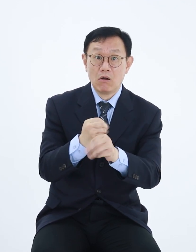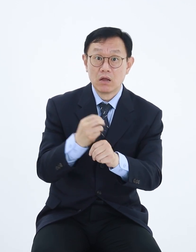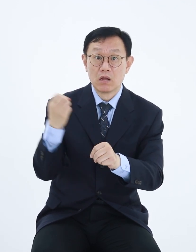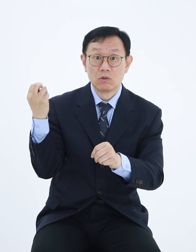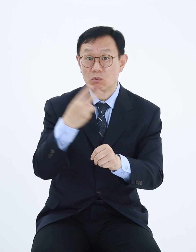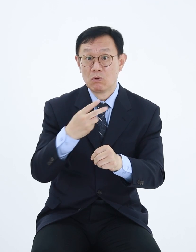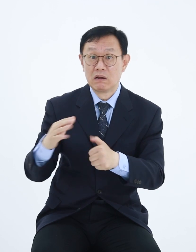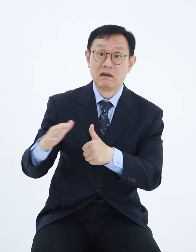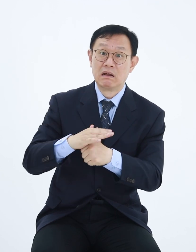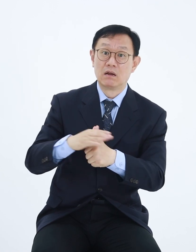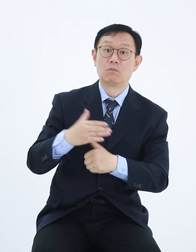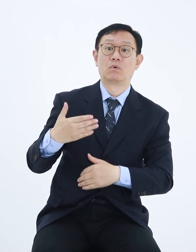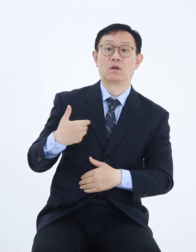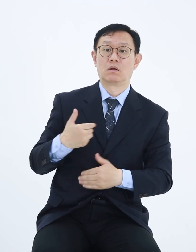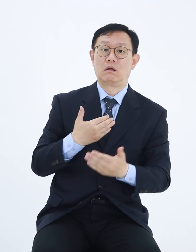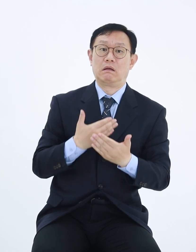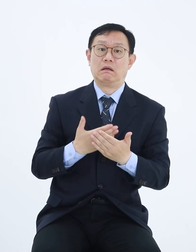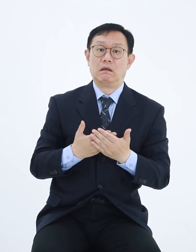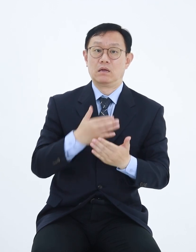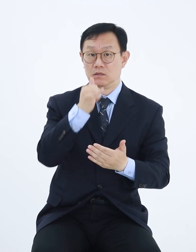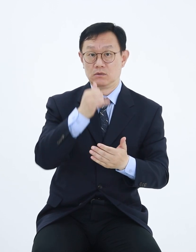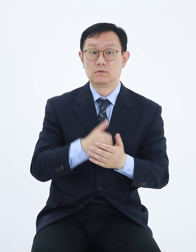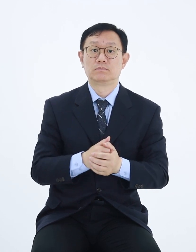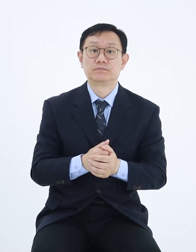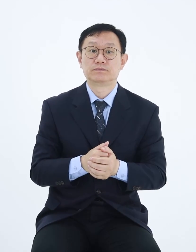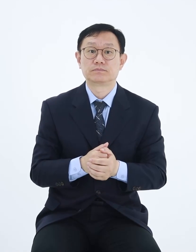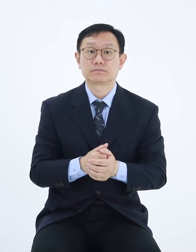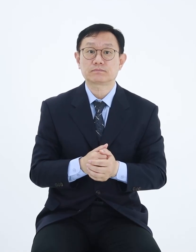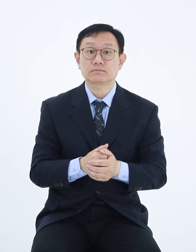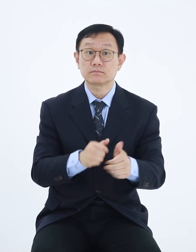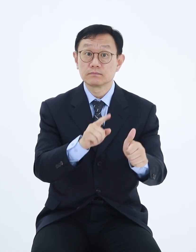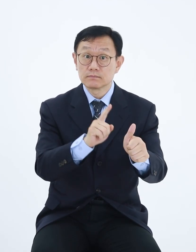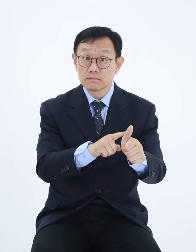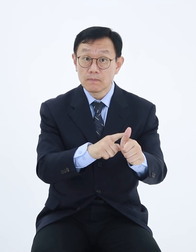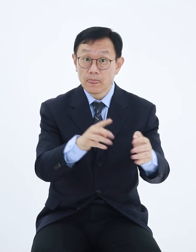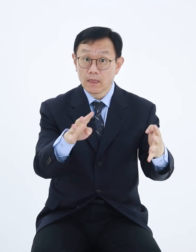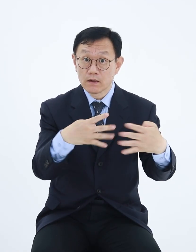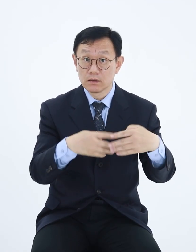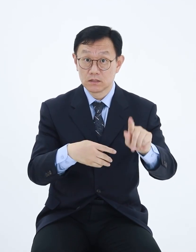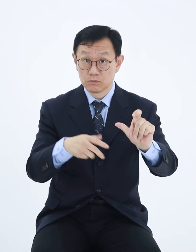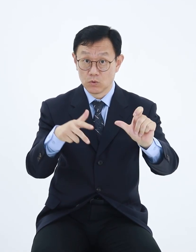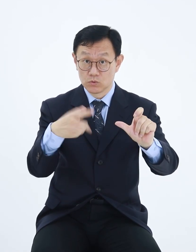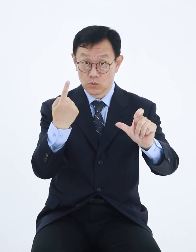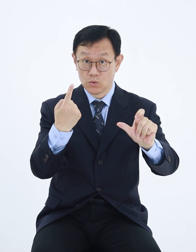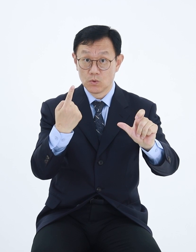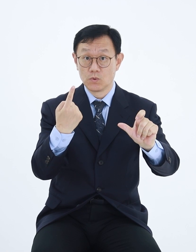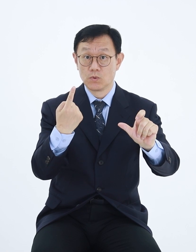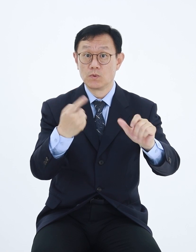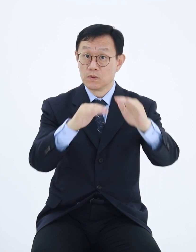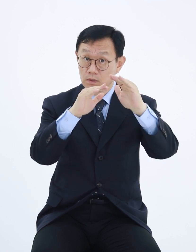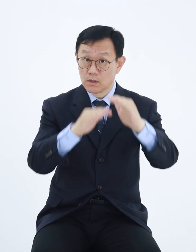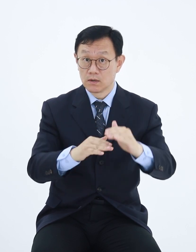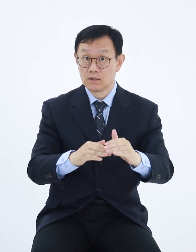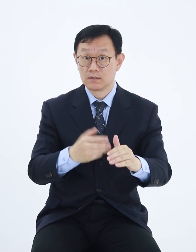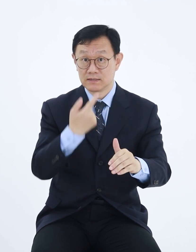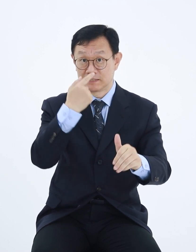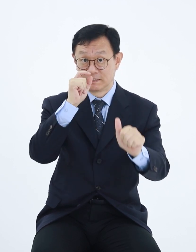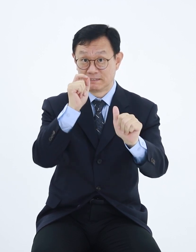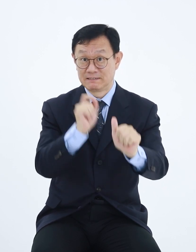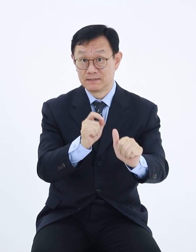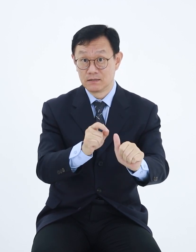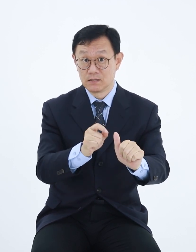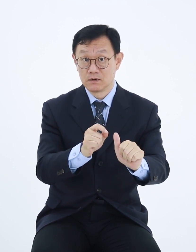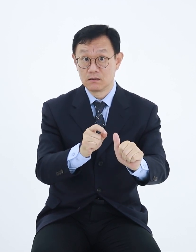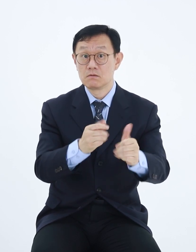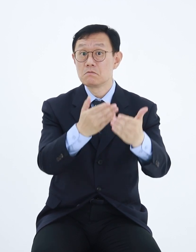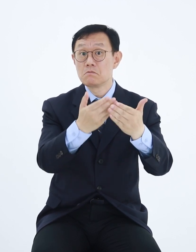표적이 될지 몰라 두려움에 떨기도 했습니다. Y군은 협약 제15조에 의해 잔혹하거나 비인도적인